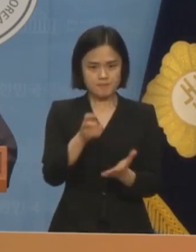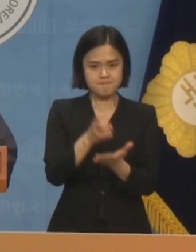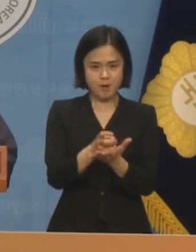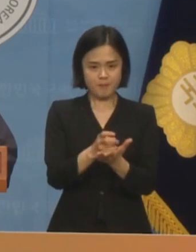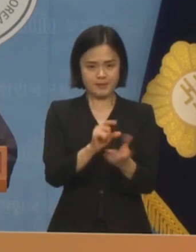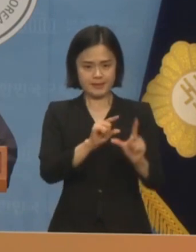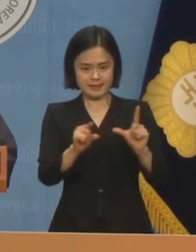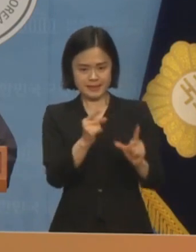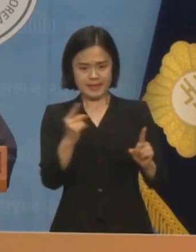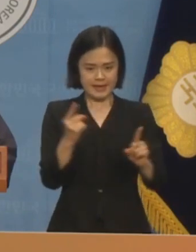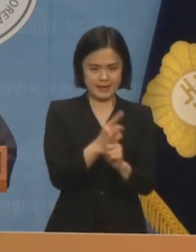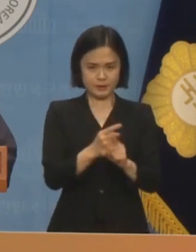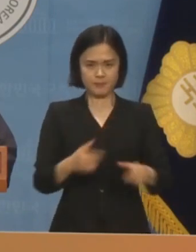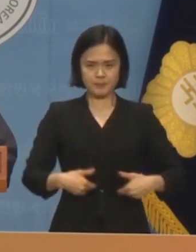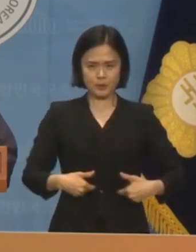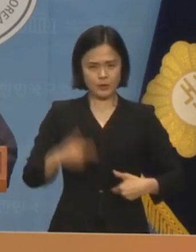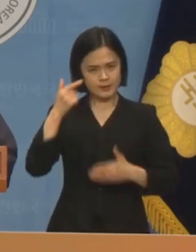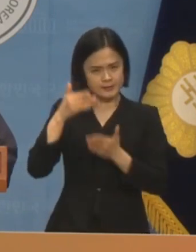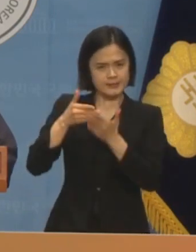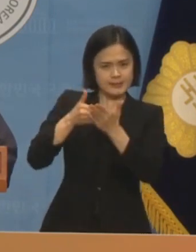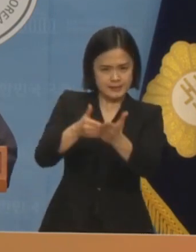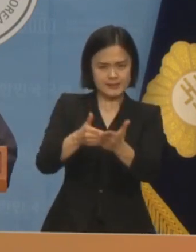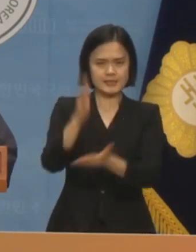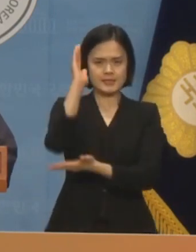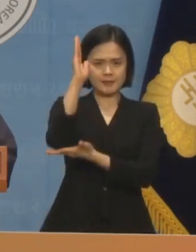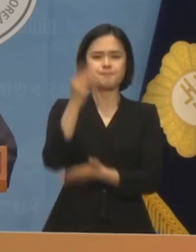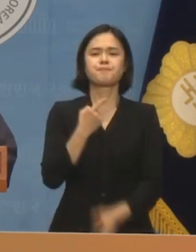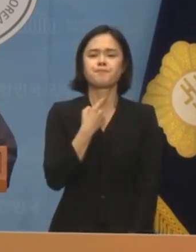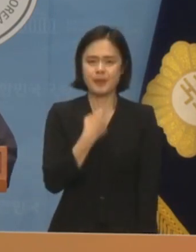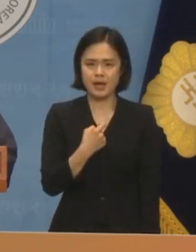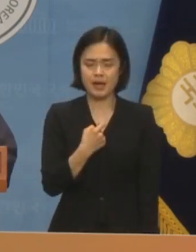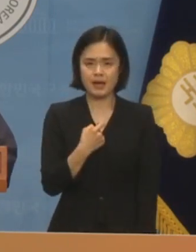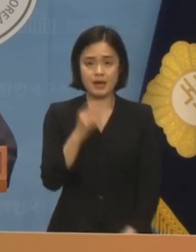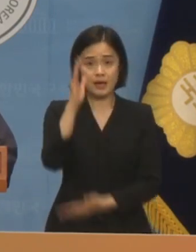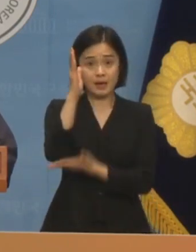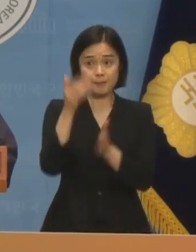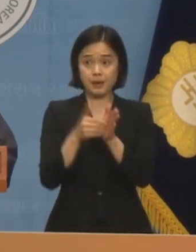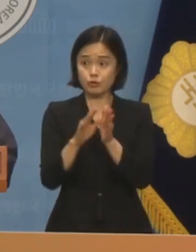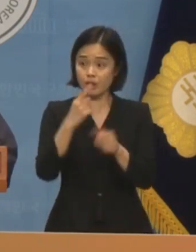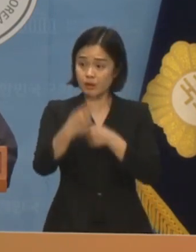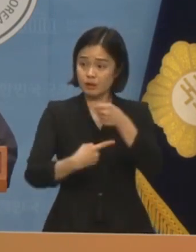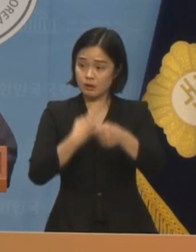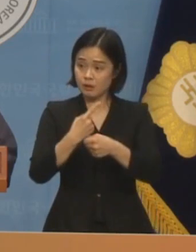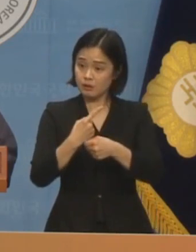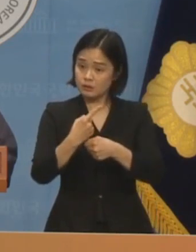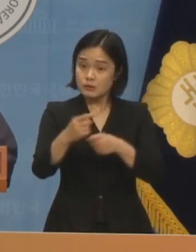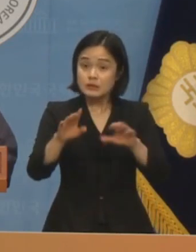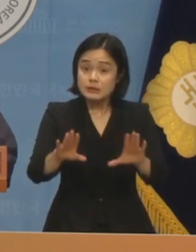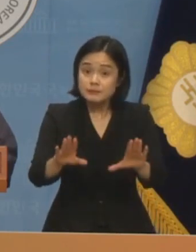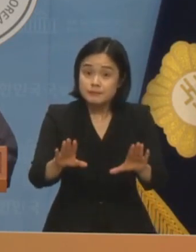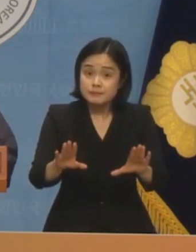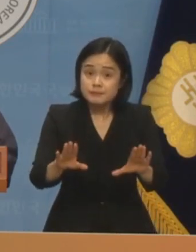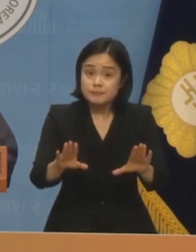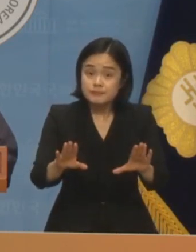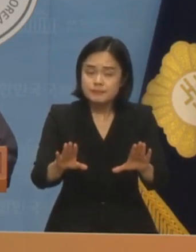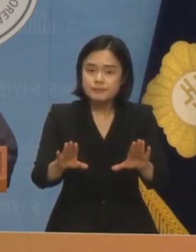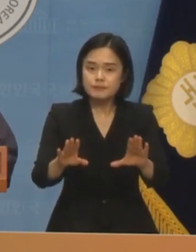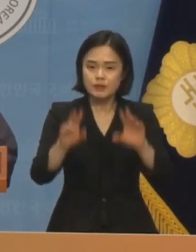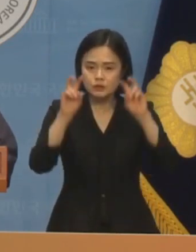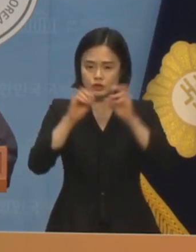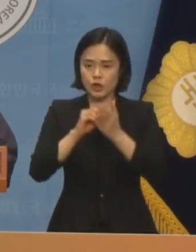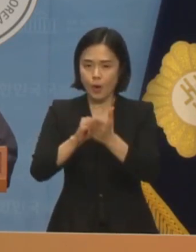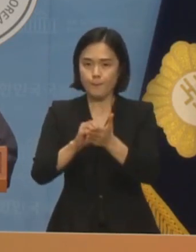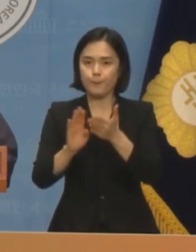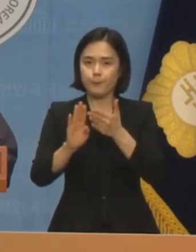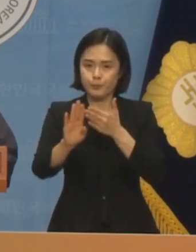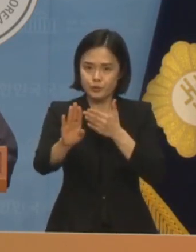바 있습니다. 기자회견 이후 1년이 지난 지금 마침내 취업 후 학자금 상환특별법